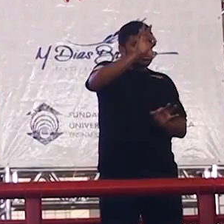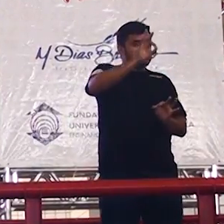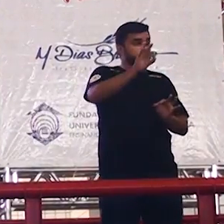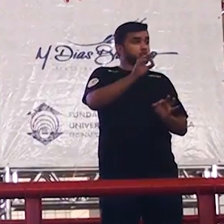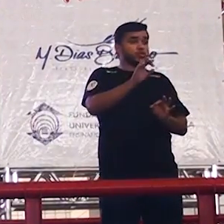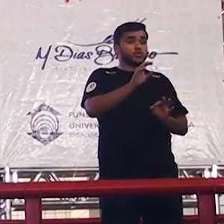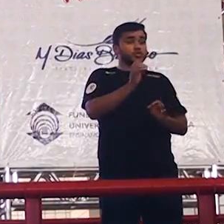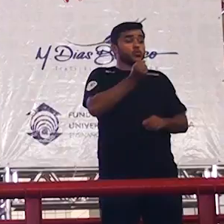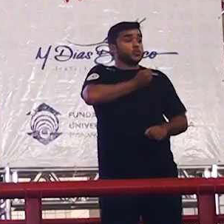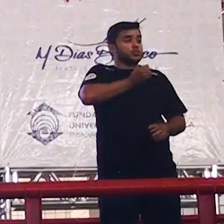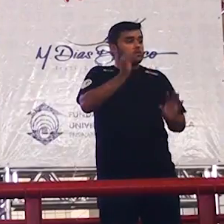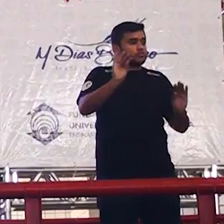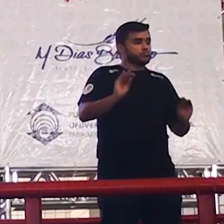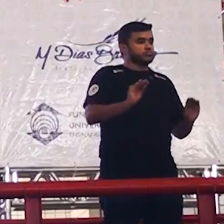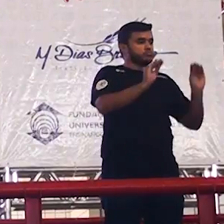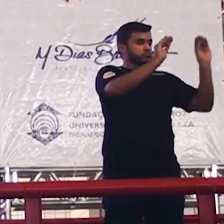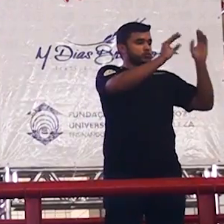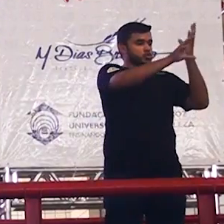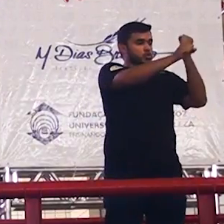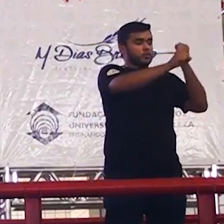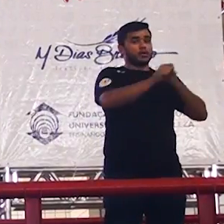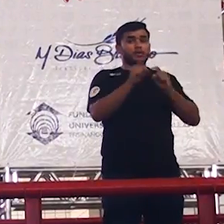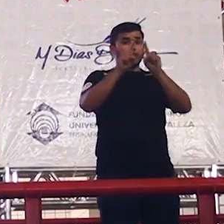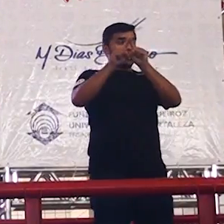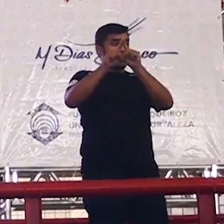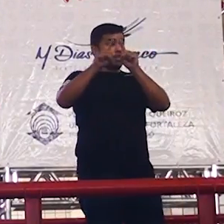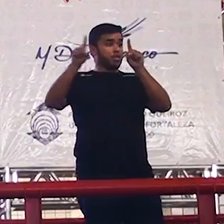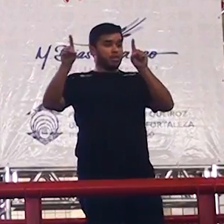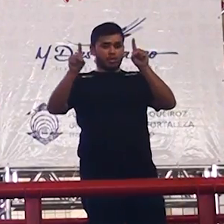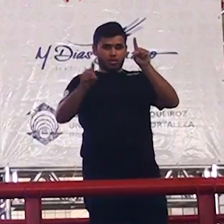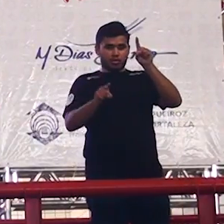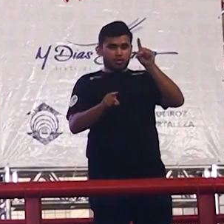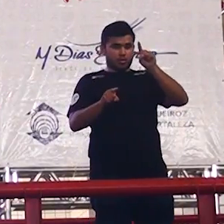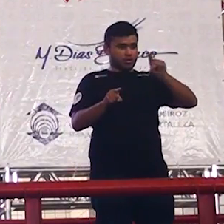na definição de altura. O que é uma altura?